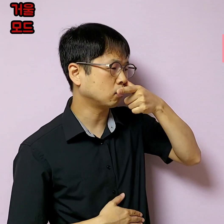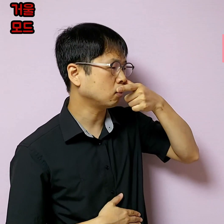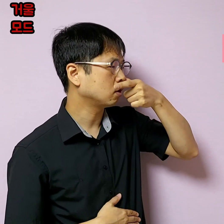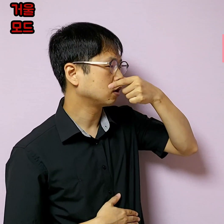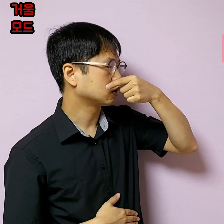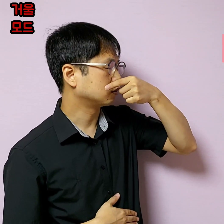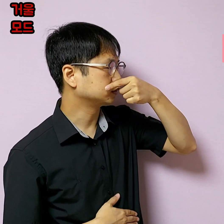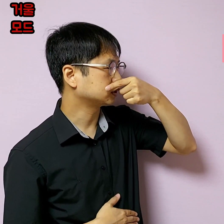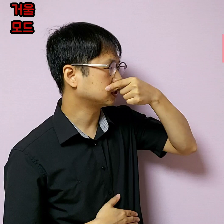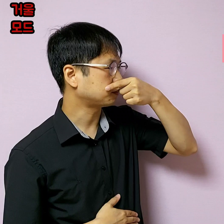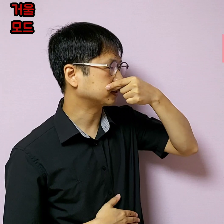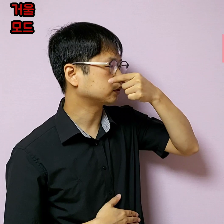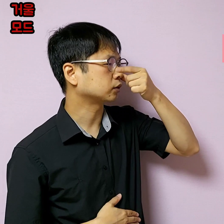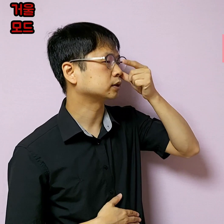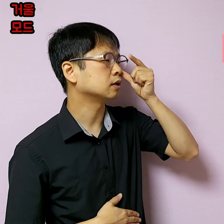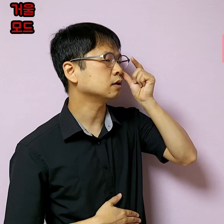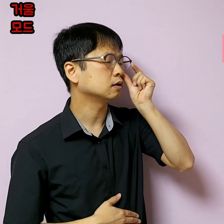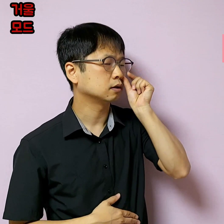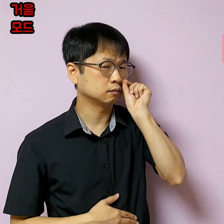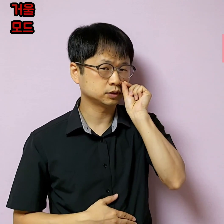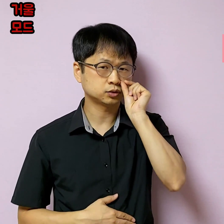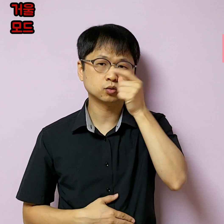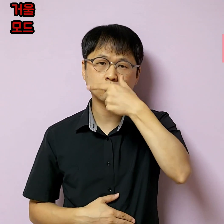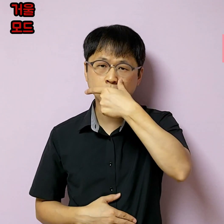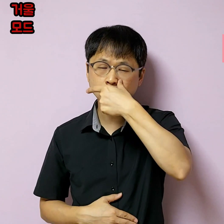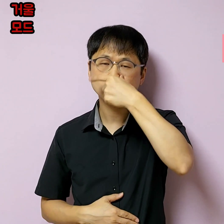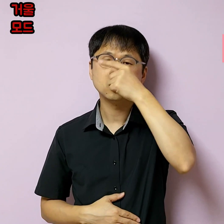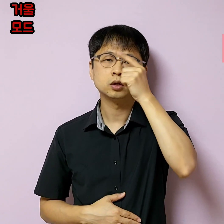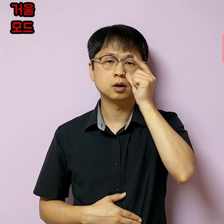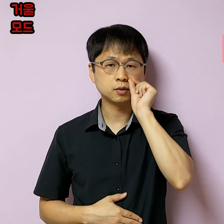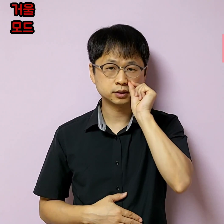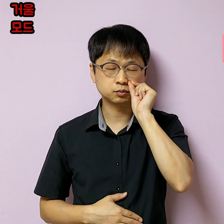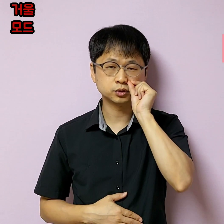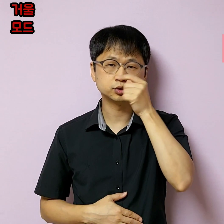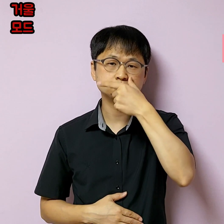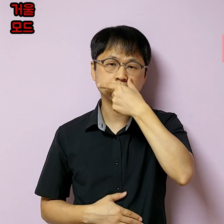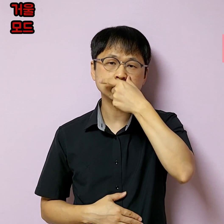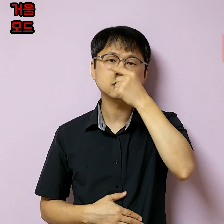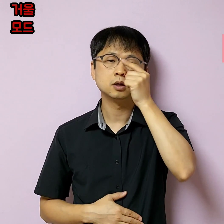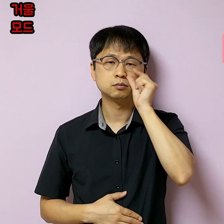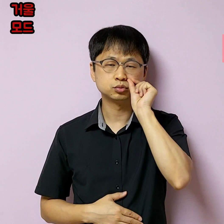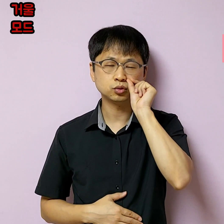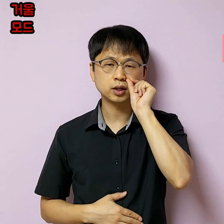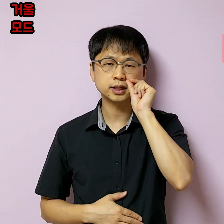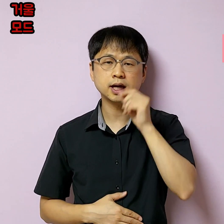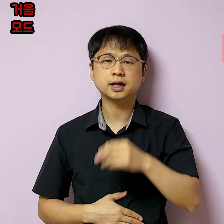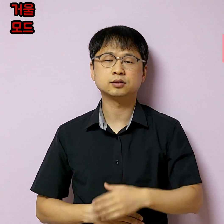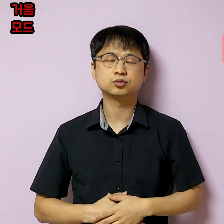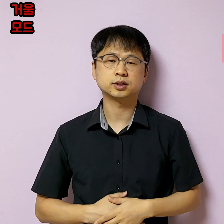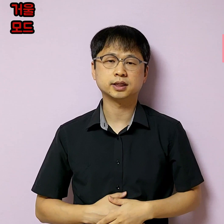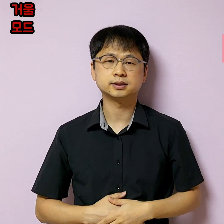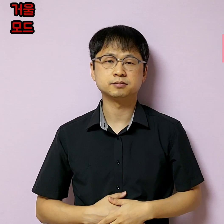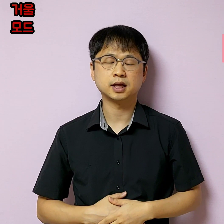대고 검지를 반대쪽에서 엄지 쪽으로 넘어와서 붙여주시면 부족하다라는 수어가